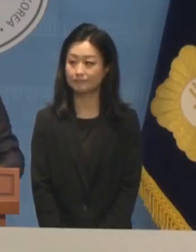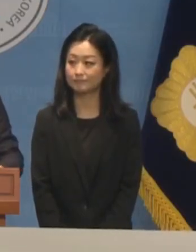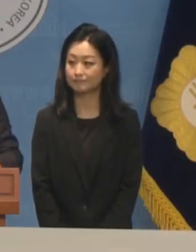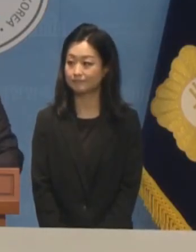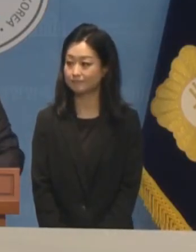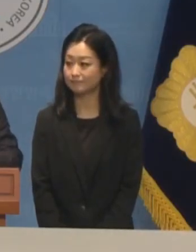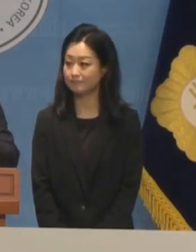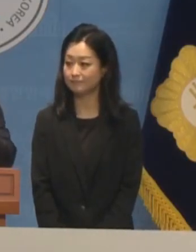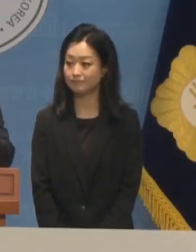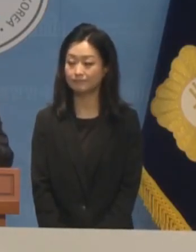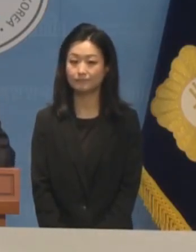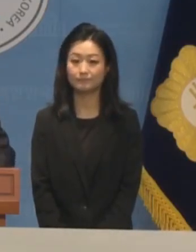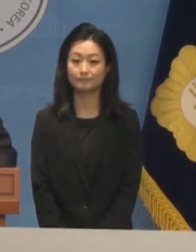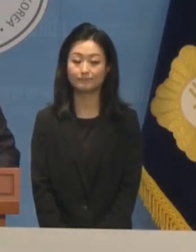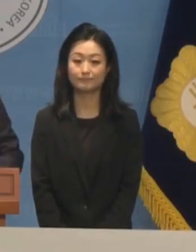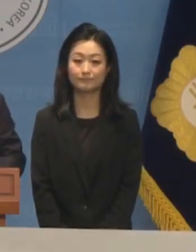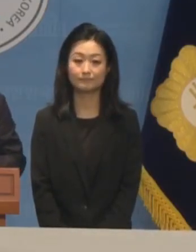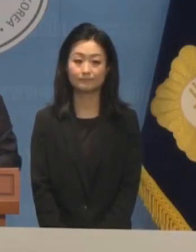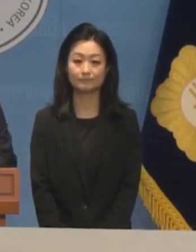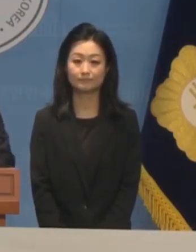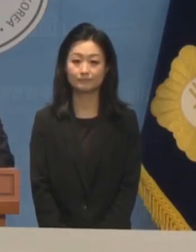예, 예.